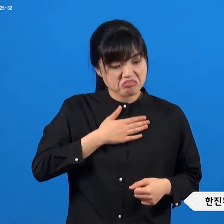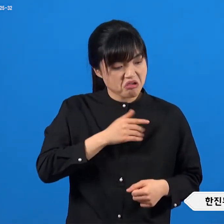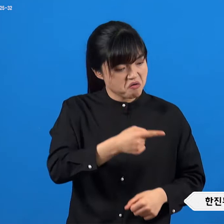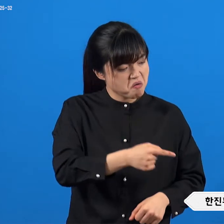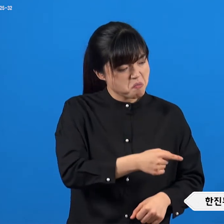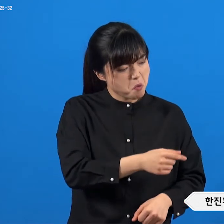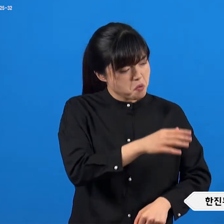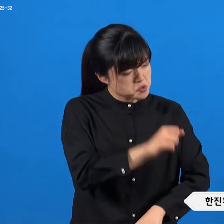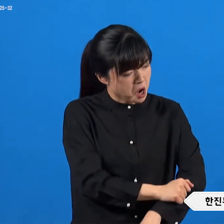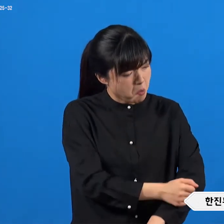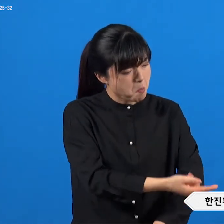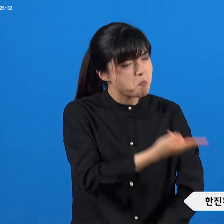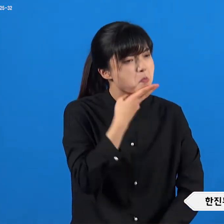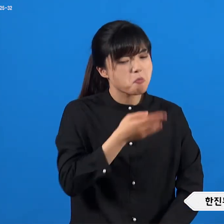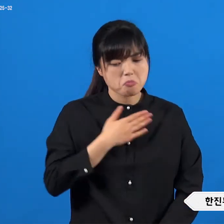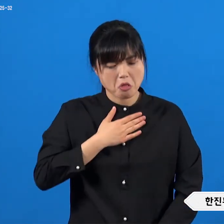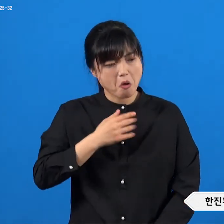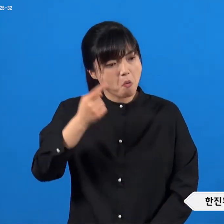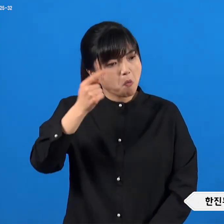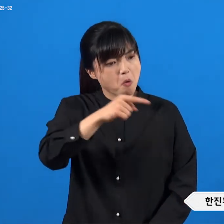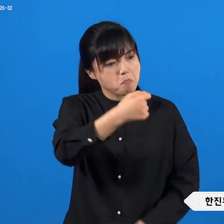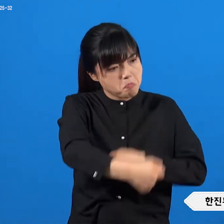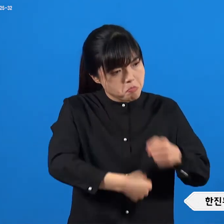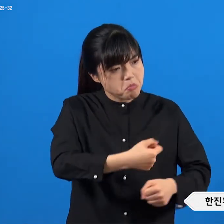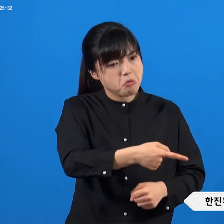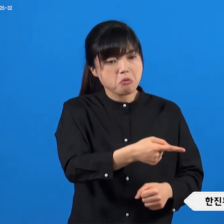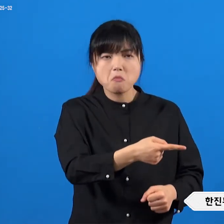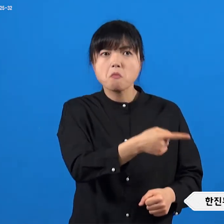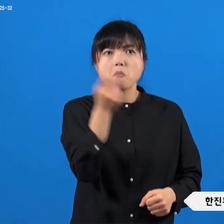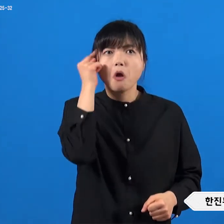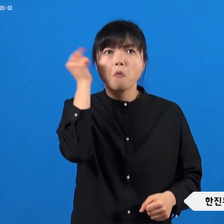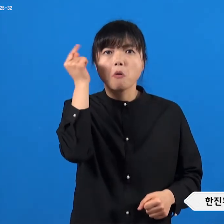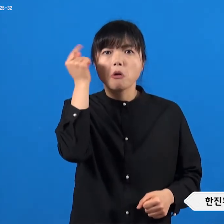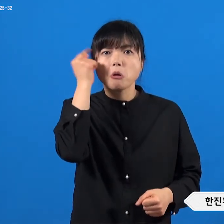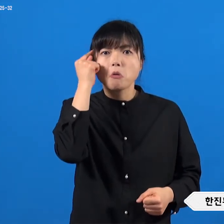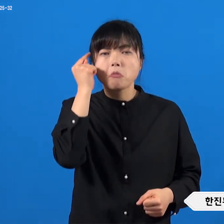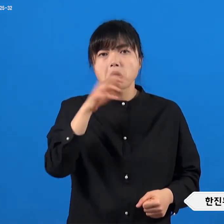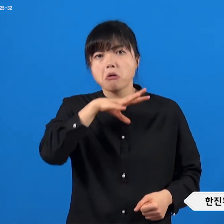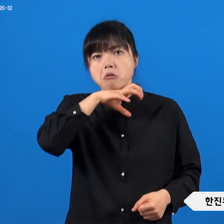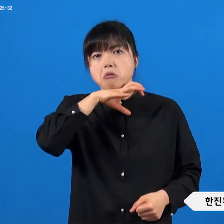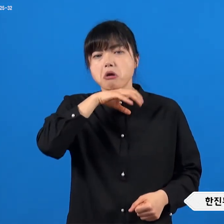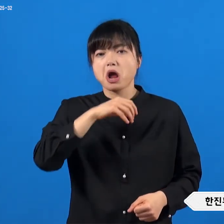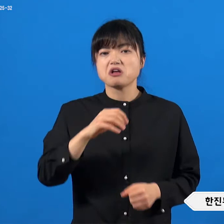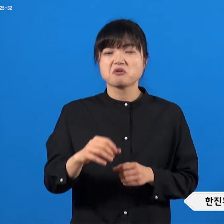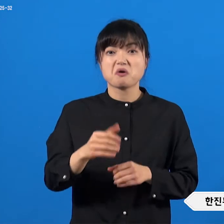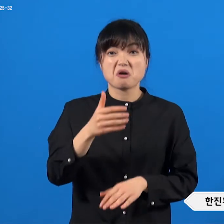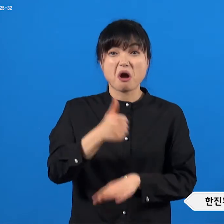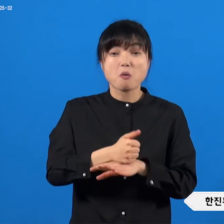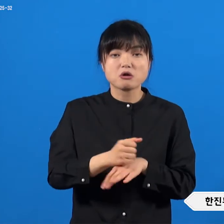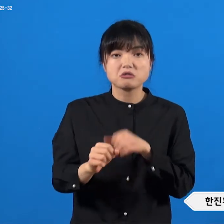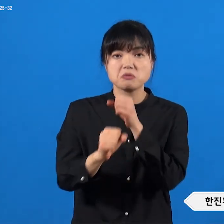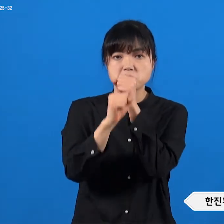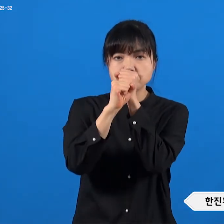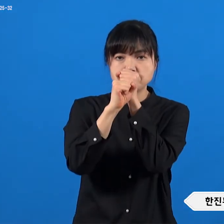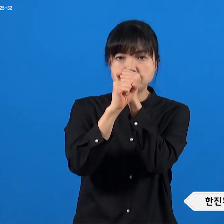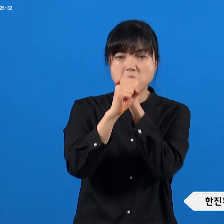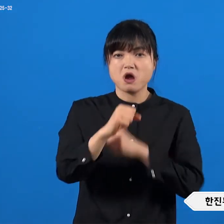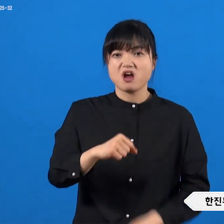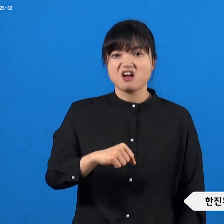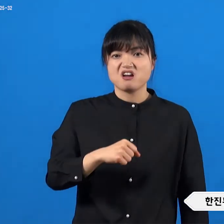나보다 뭐 잘난 것도 하나도 없는데 왜 먼저 리더가 돼? 그래서 입이 이만큼 나와 있습니다.